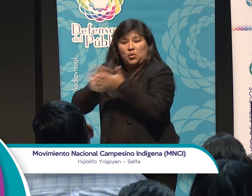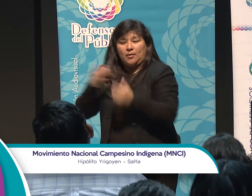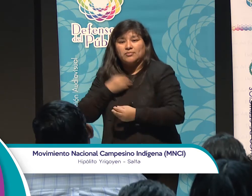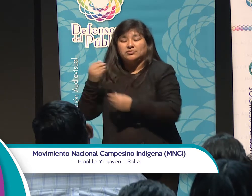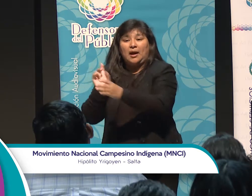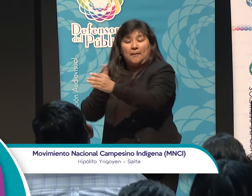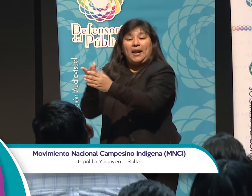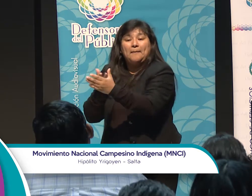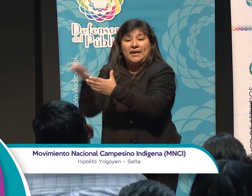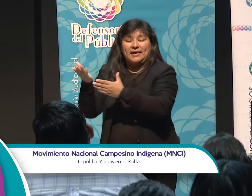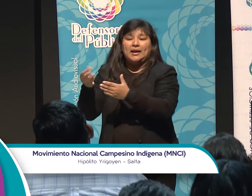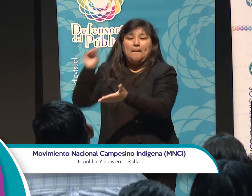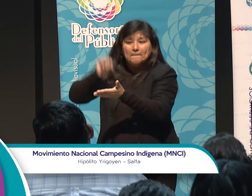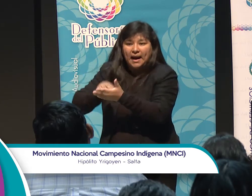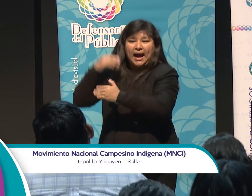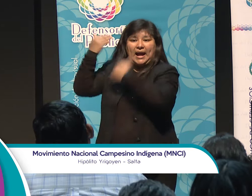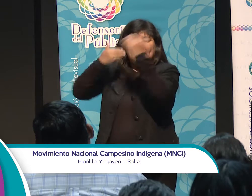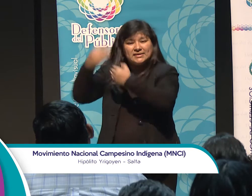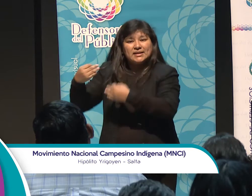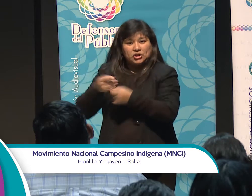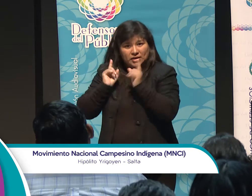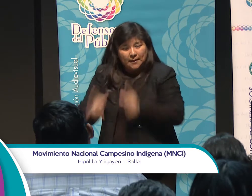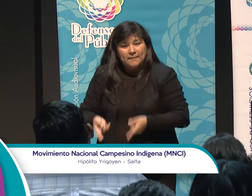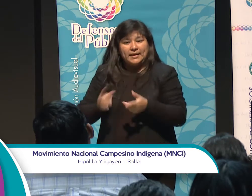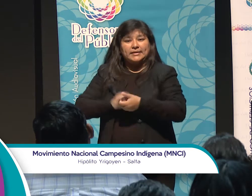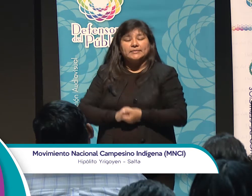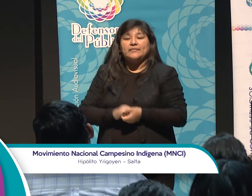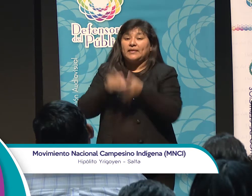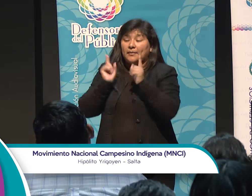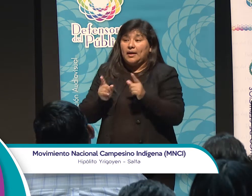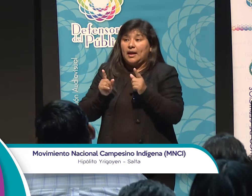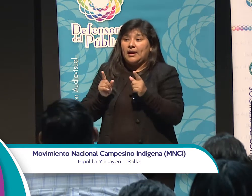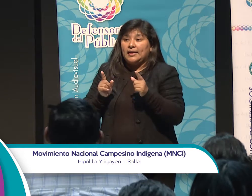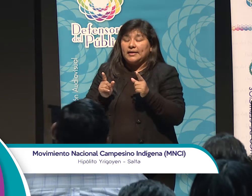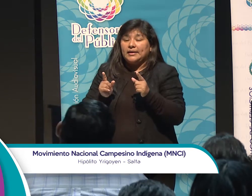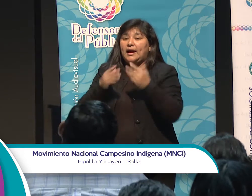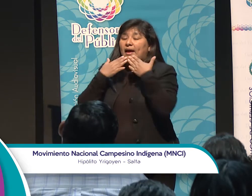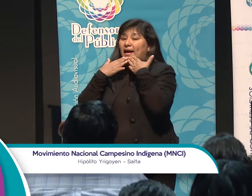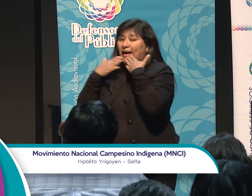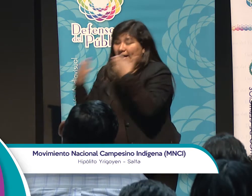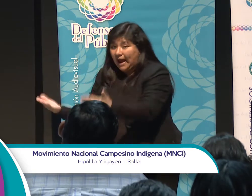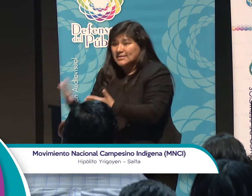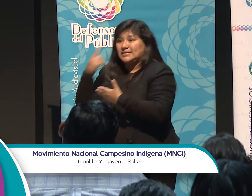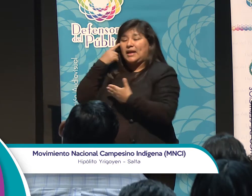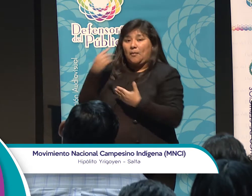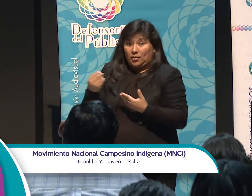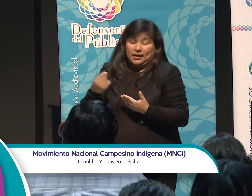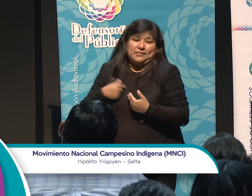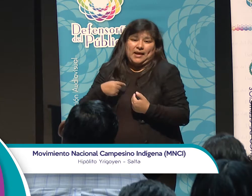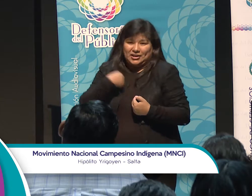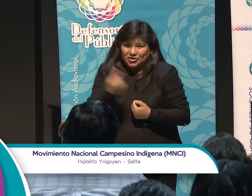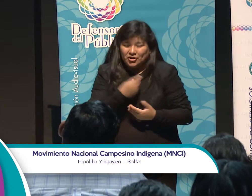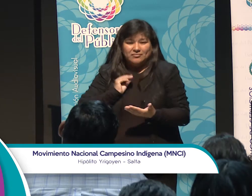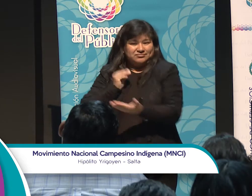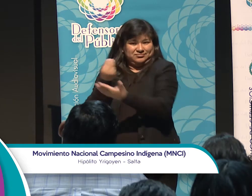capacitaciones también. Y bueno, darle las gracias por habernos invitado y nosotros